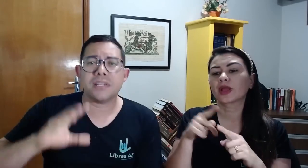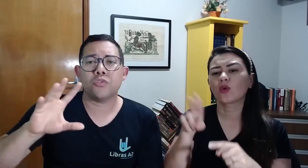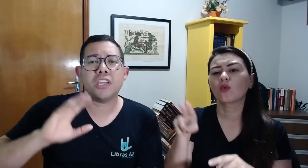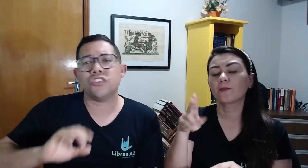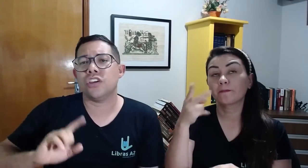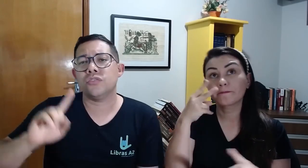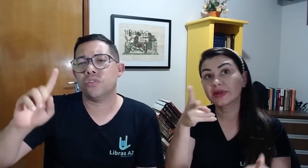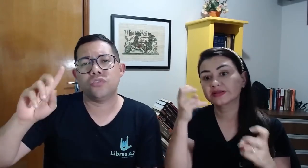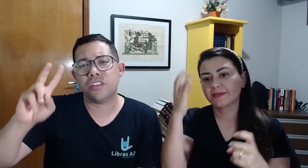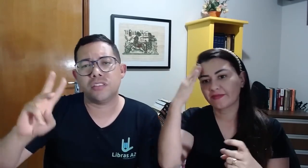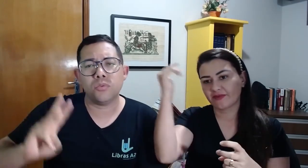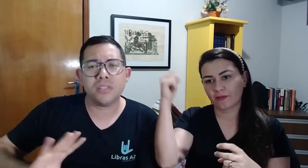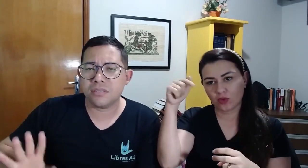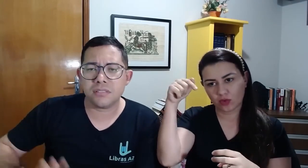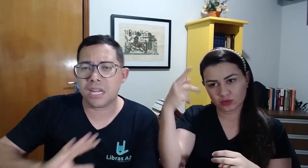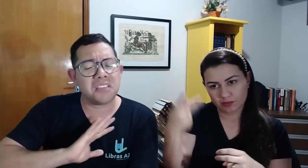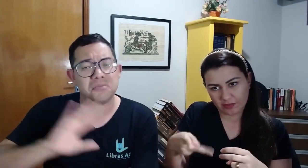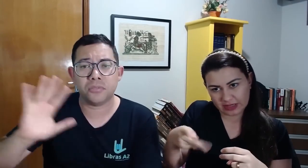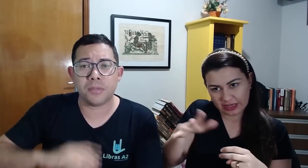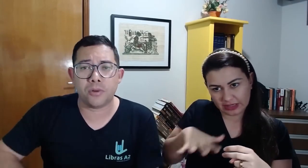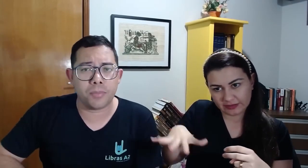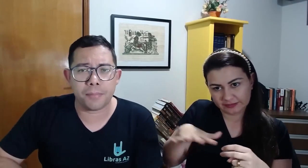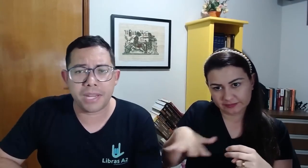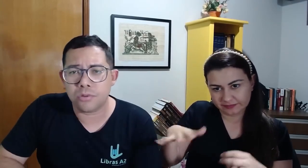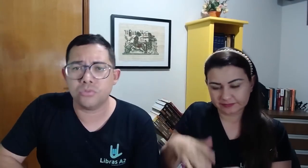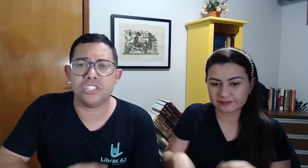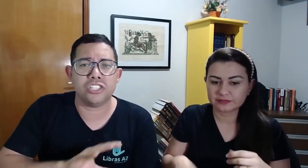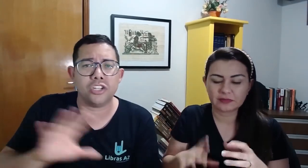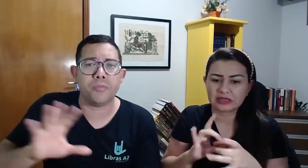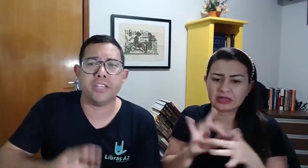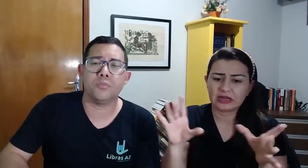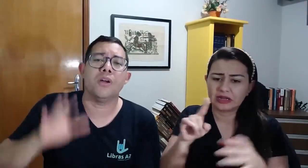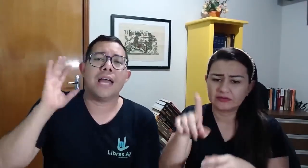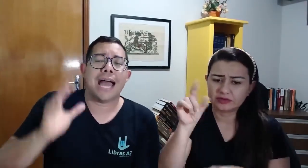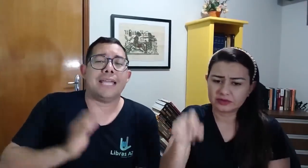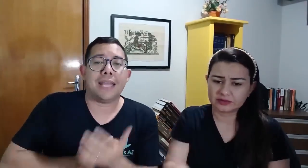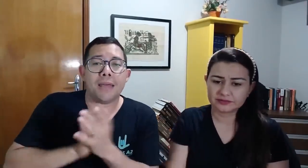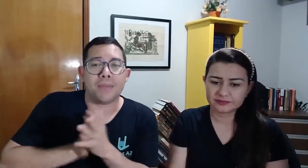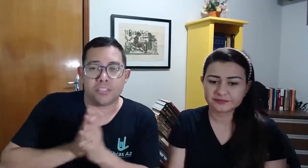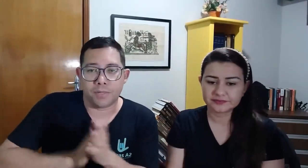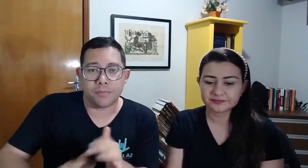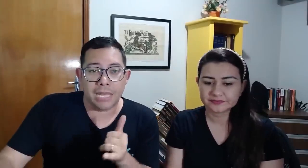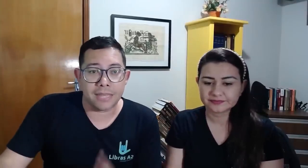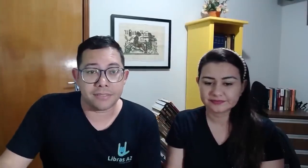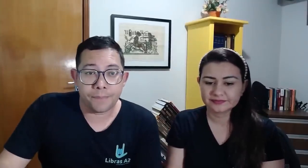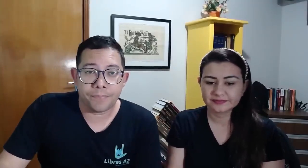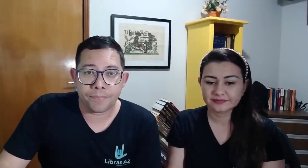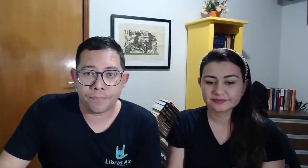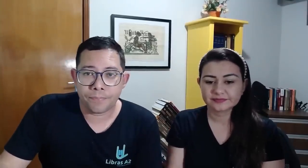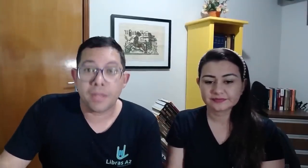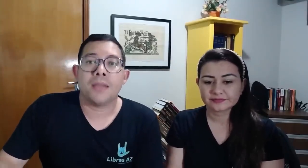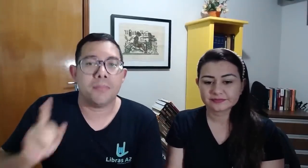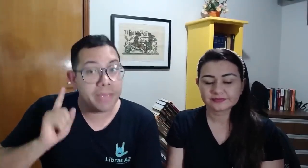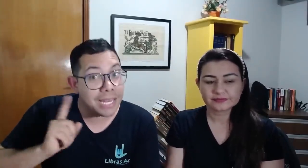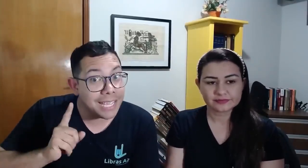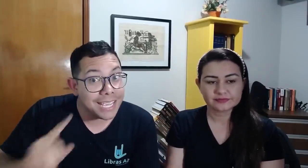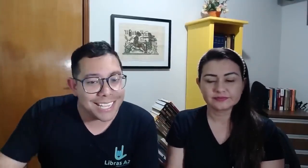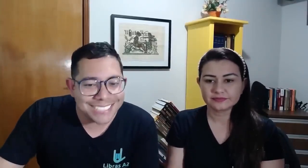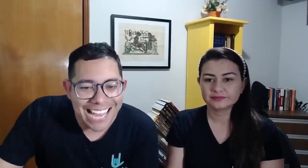sua região você utiliza um desses três, não tem problema nenhum, o sentido é o mesmo, a ideia é a mesma. Beleza? Beleza!